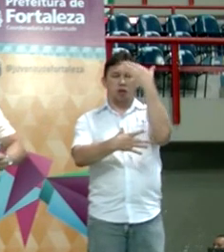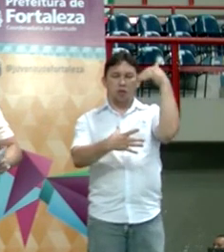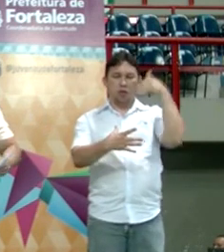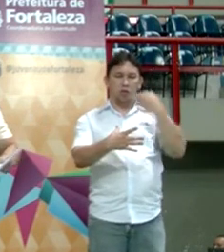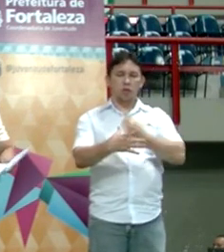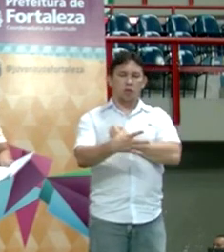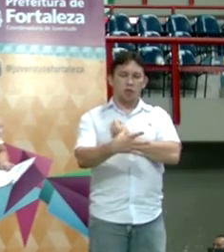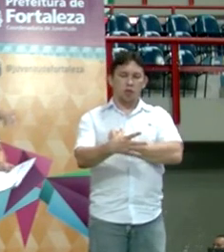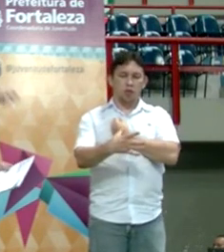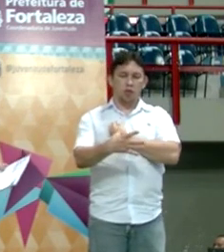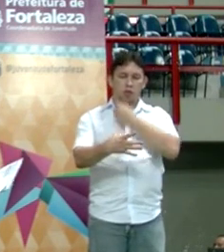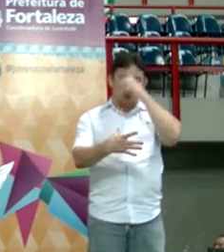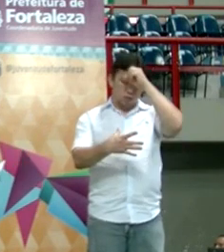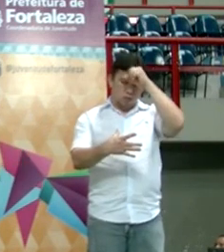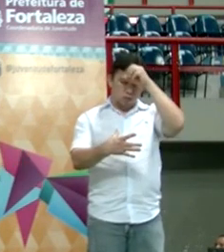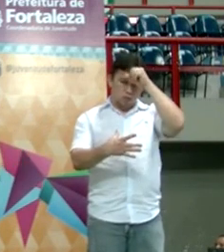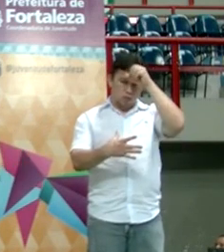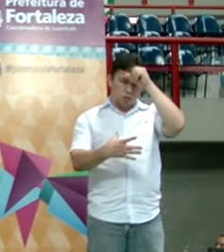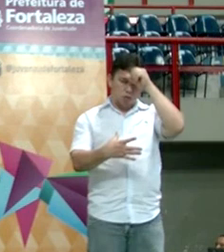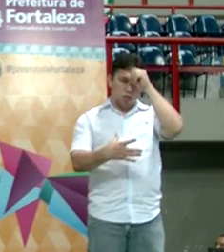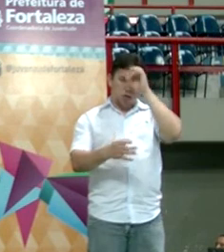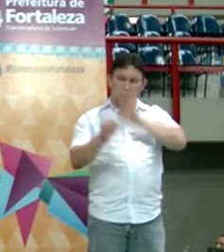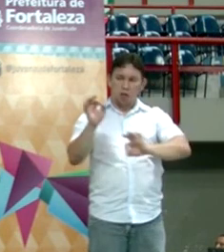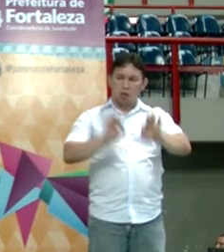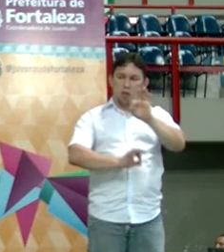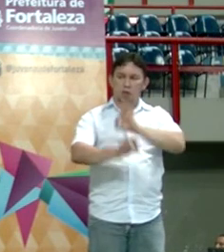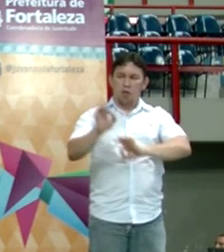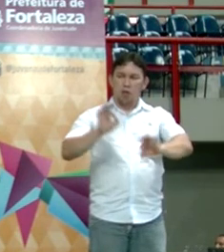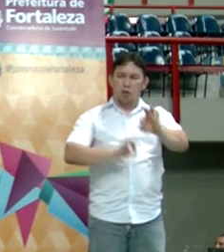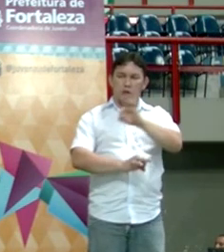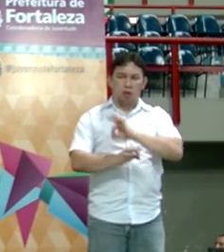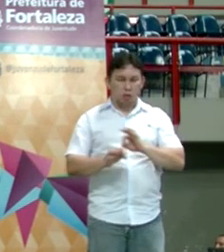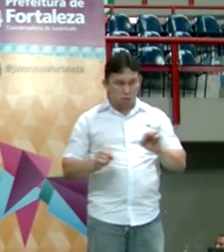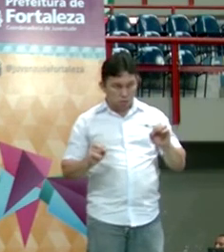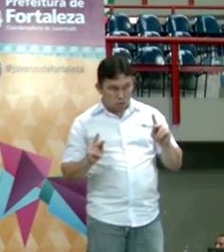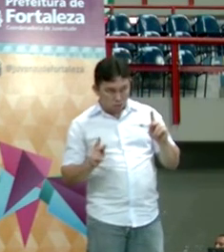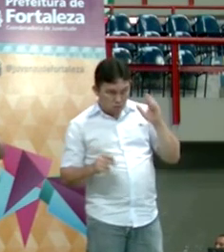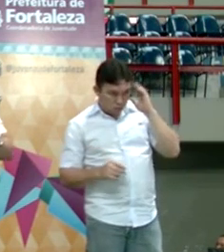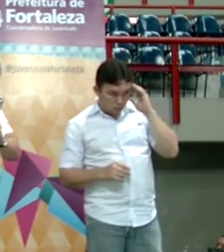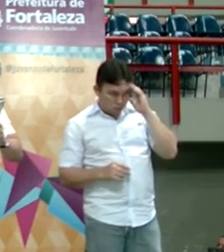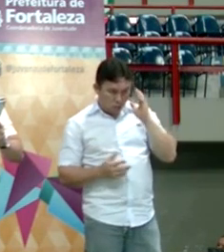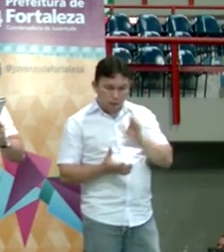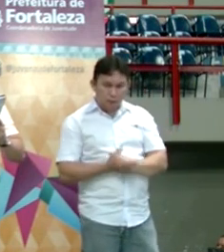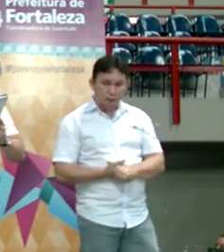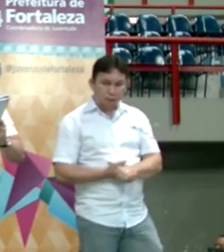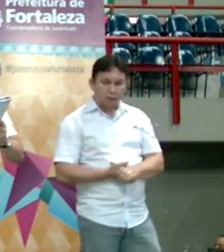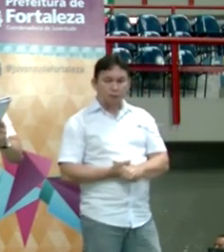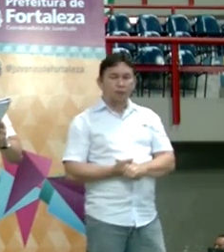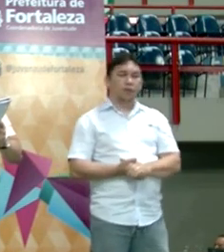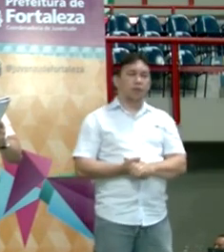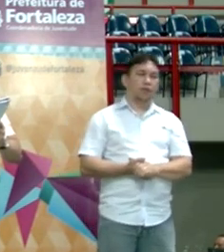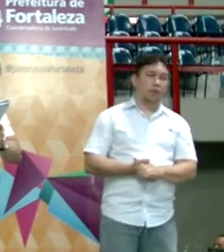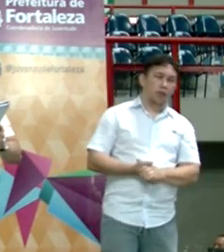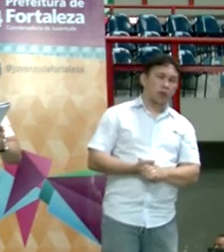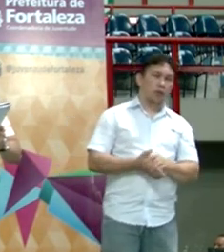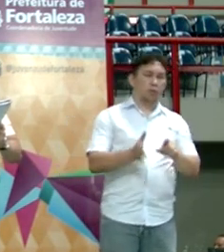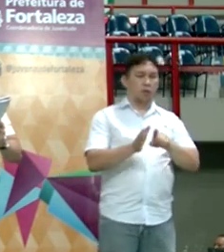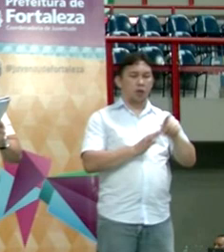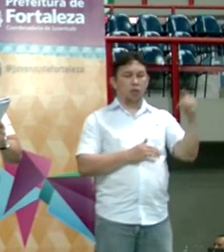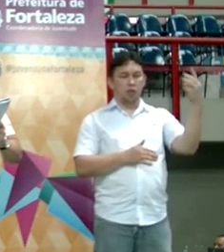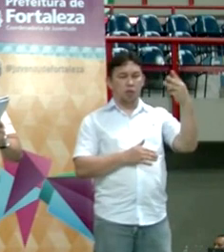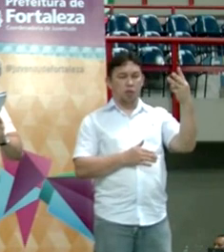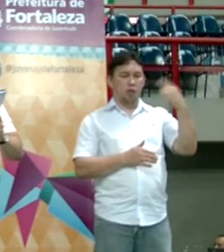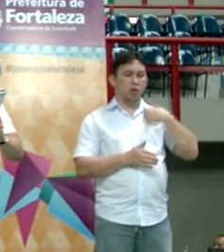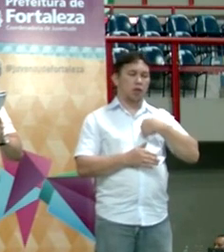poder sobreviver, aprenderia a se organizar, tá certo? Beleza? Então a questão terceira é